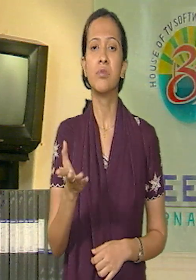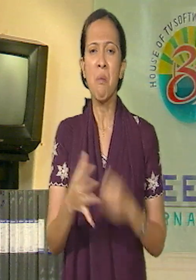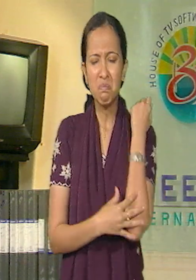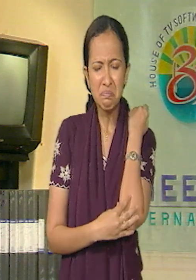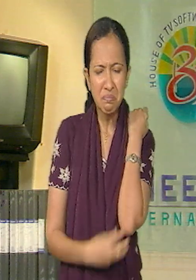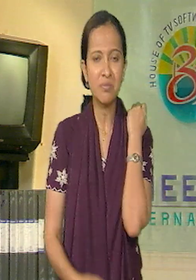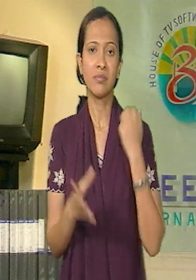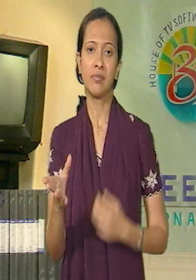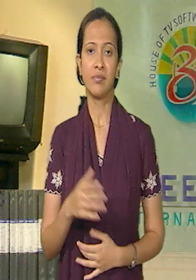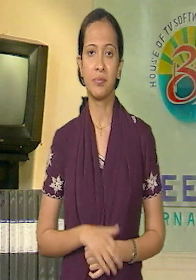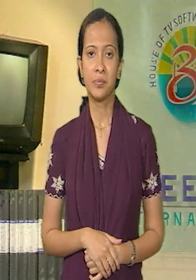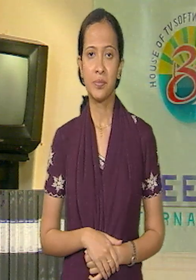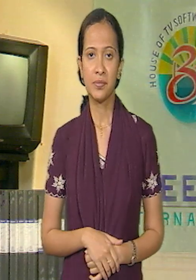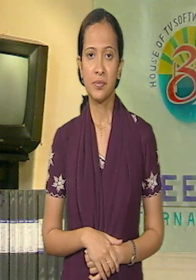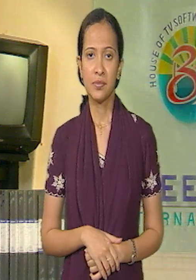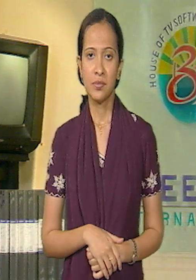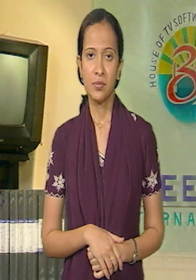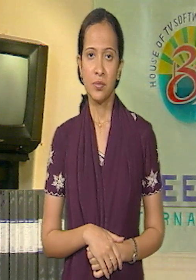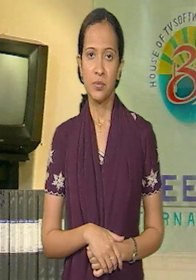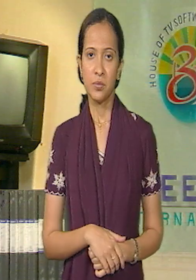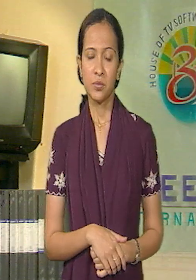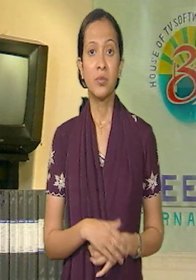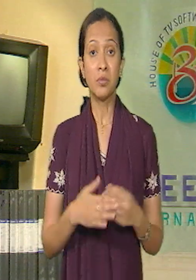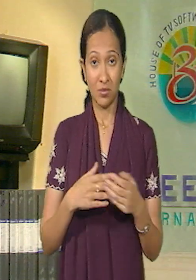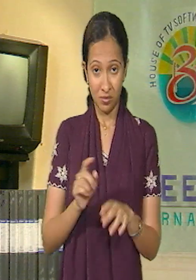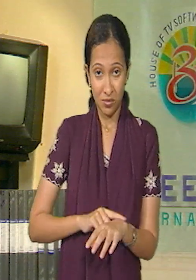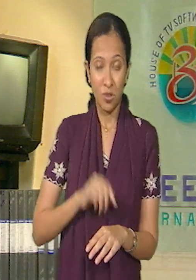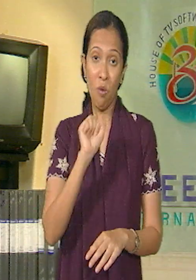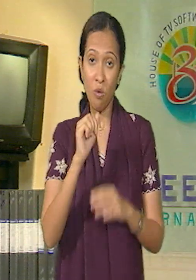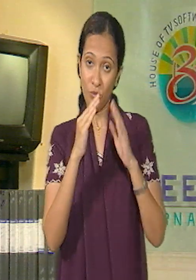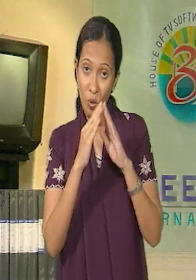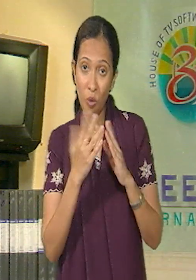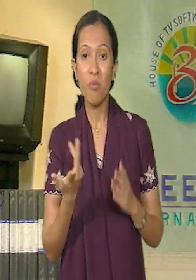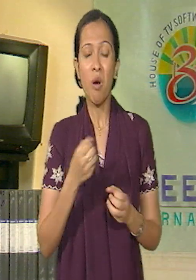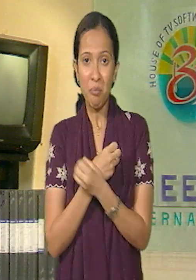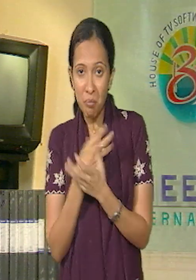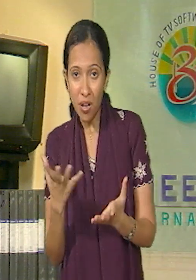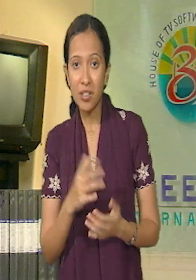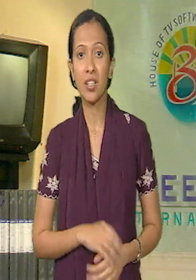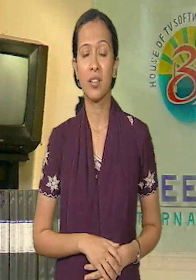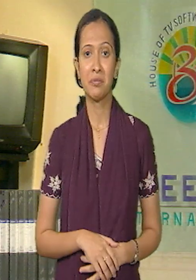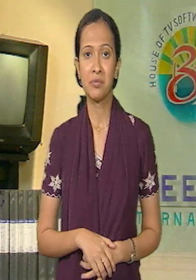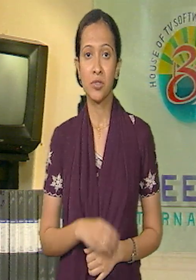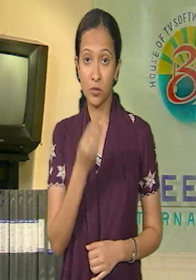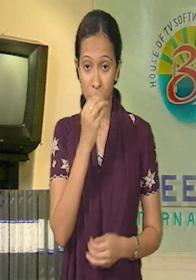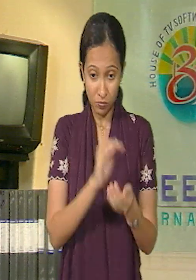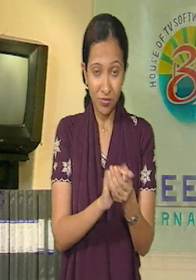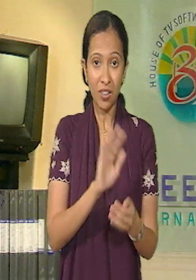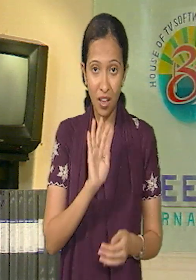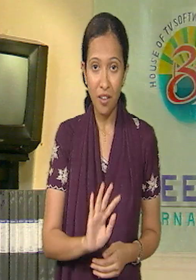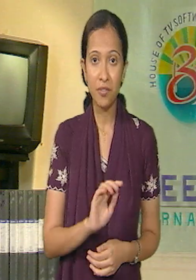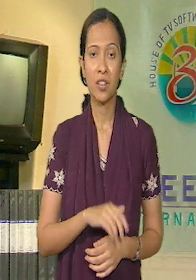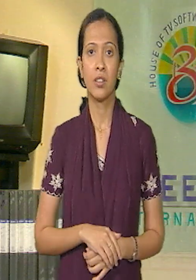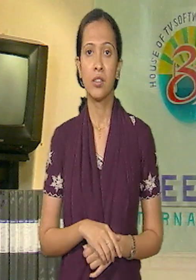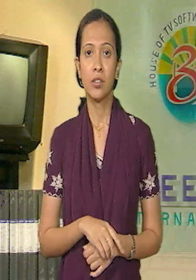होता। इसलिए दोस्तों जब कभी भी आपके घर में या आपकी पार्टी में खाना बच जाए